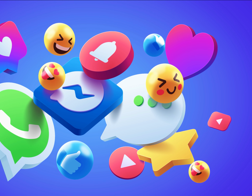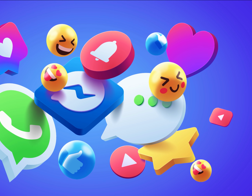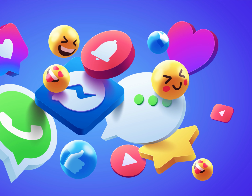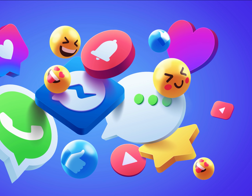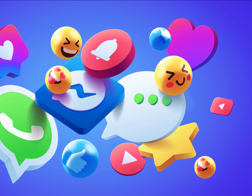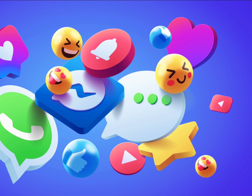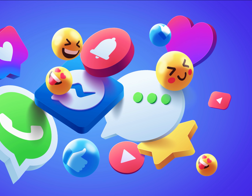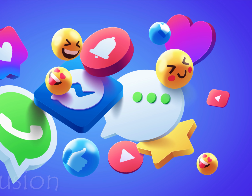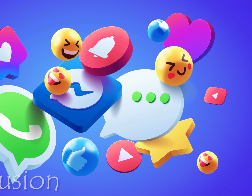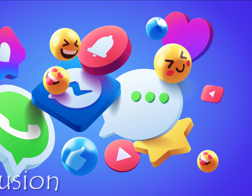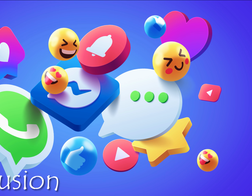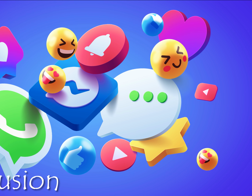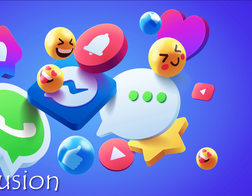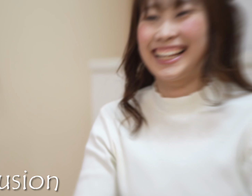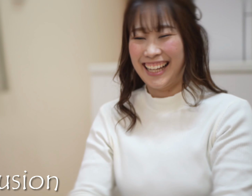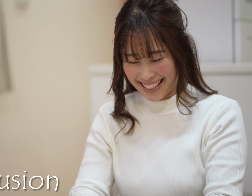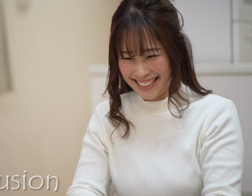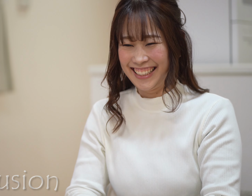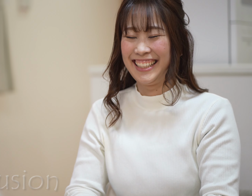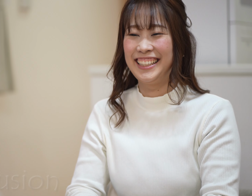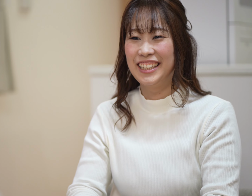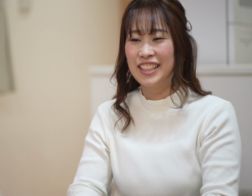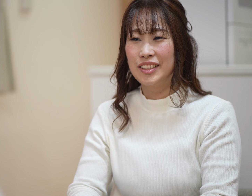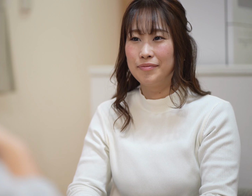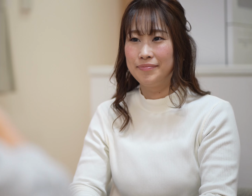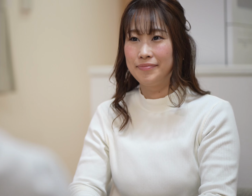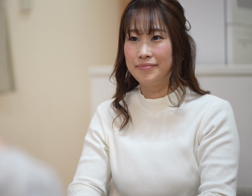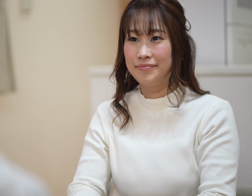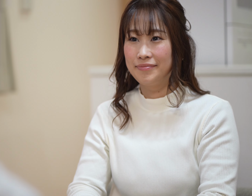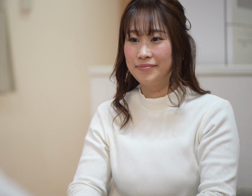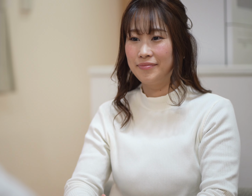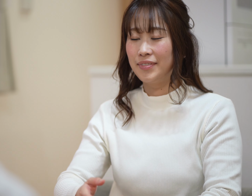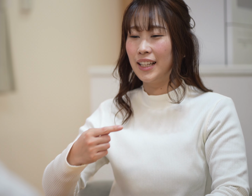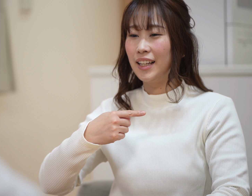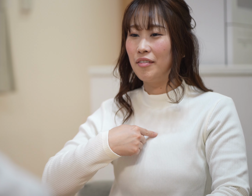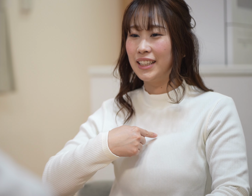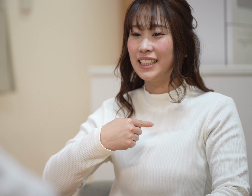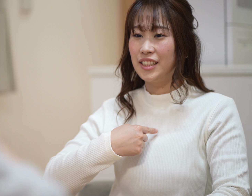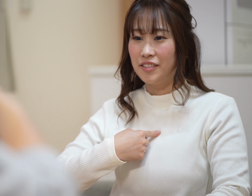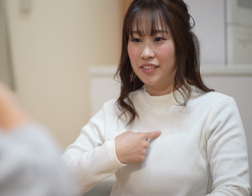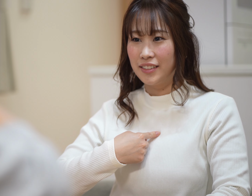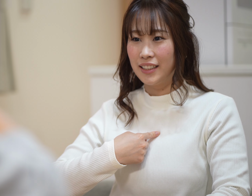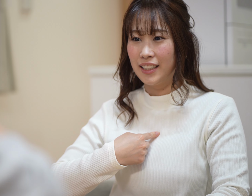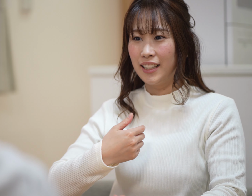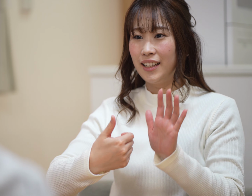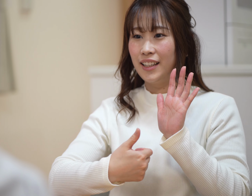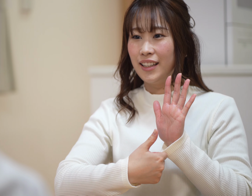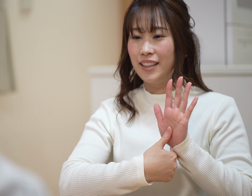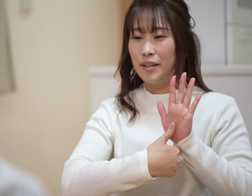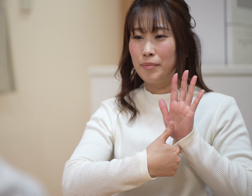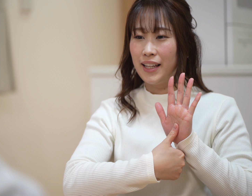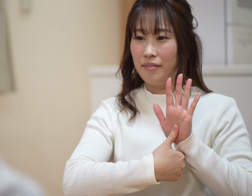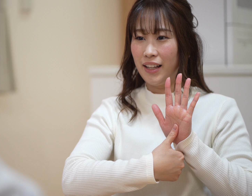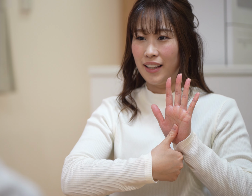formes. L'histoire de la langue des signes, c'est l'histoire d'une langue née d'un besoin vital, réprimée mais toujours